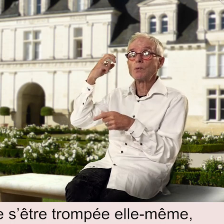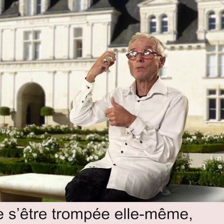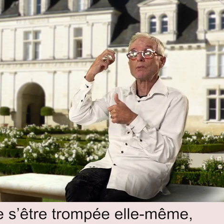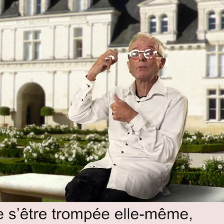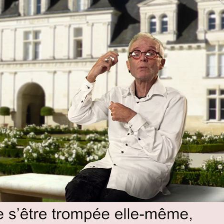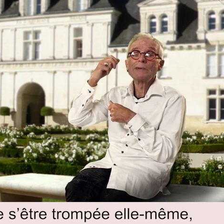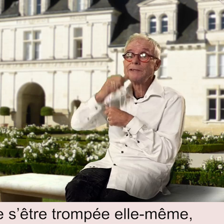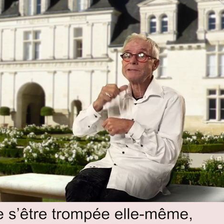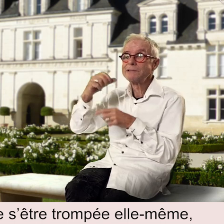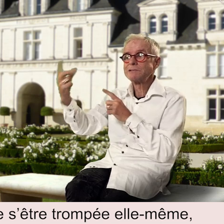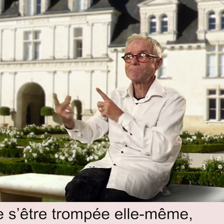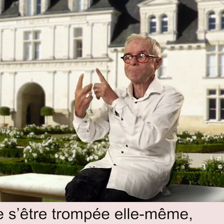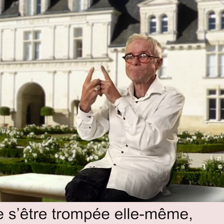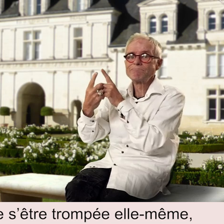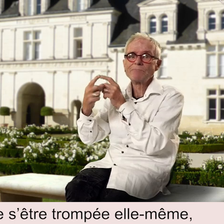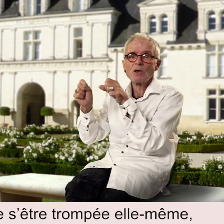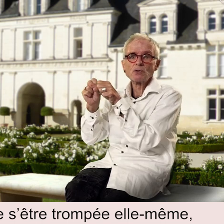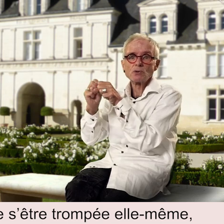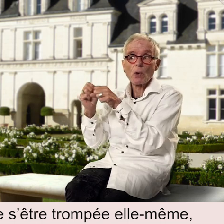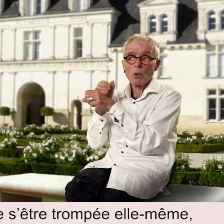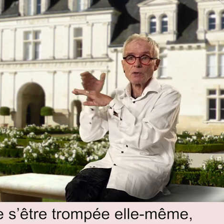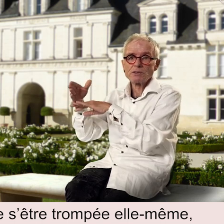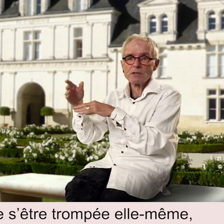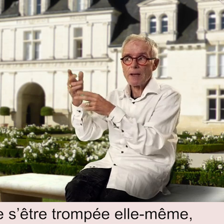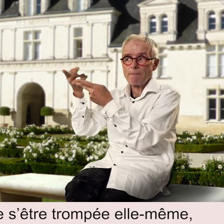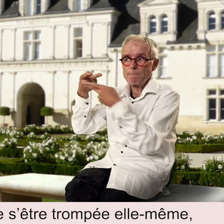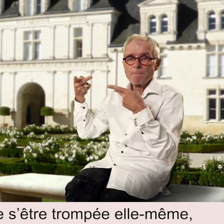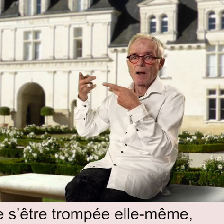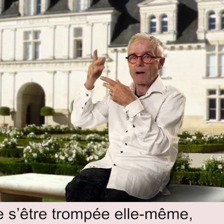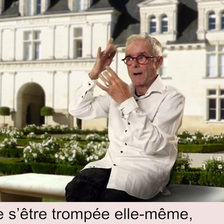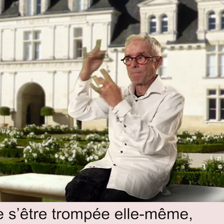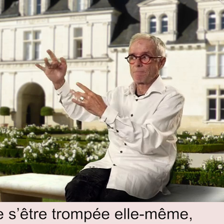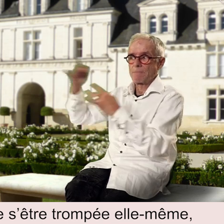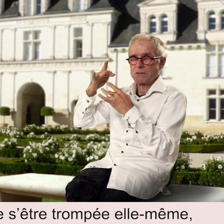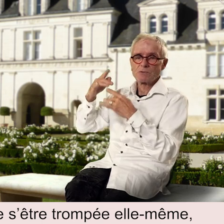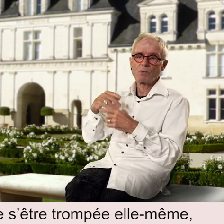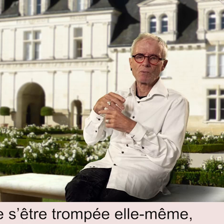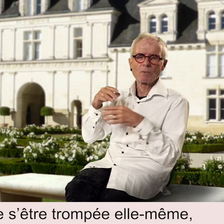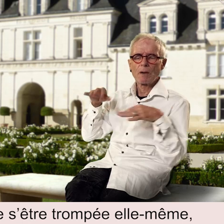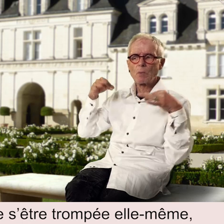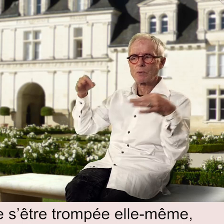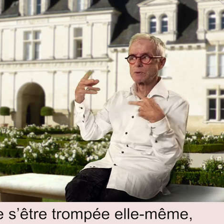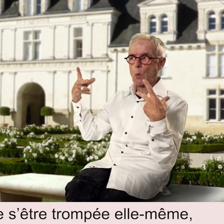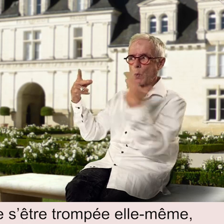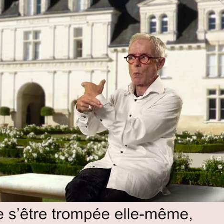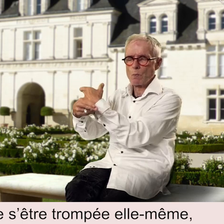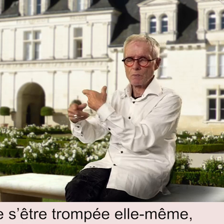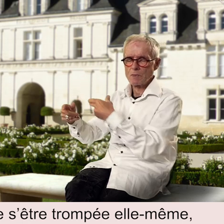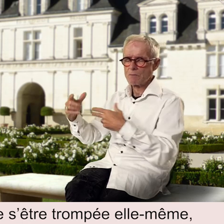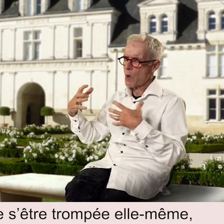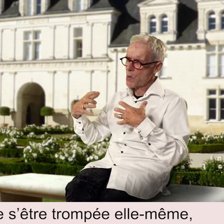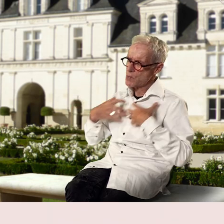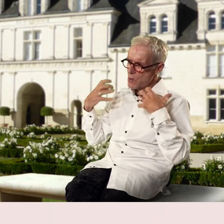peu éloignée des autres, et qu'il lui voulut parler de sa passion, elle l'interrompit brusquement et lui dit d'un ton qui marquait sa